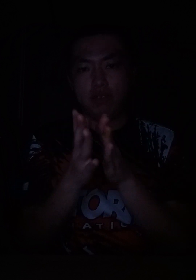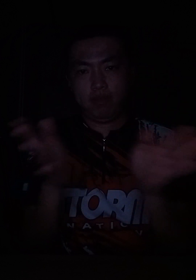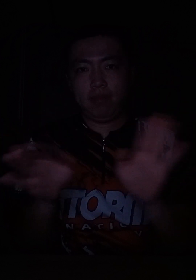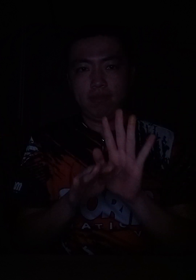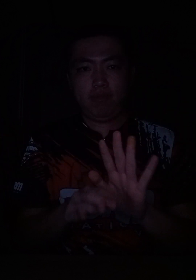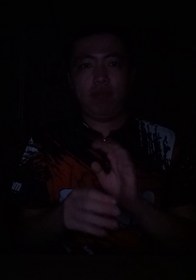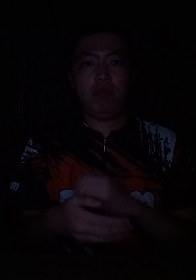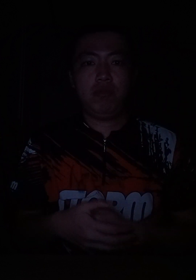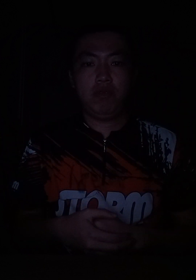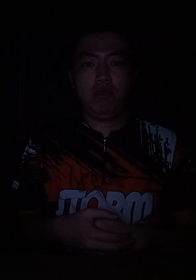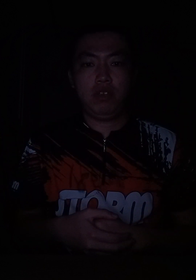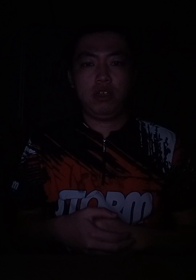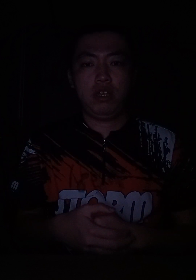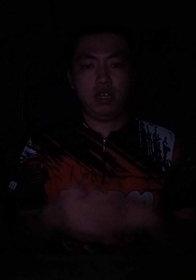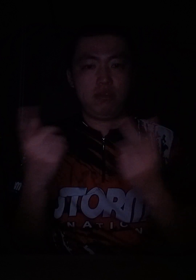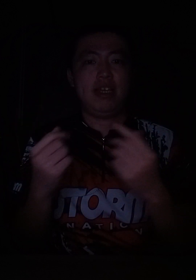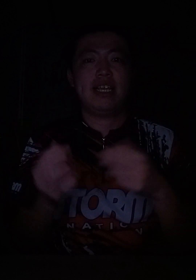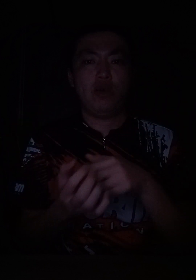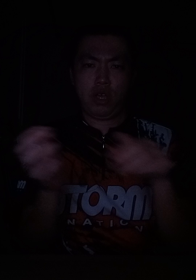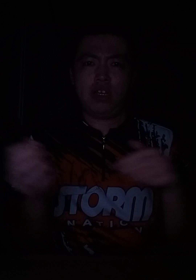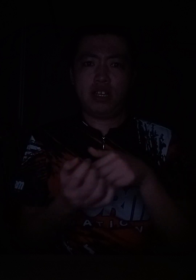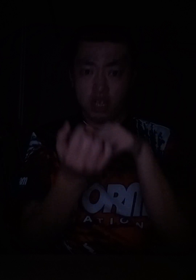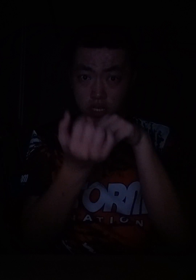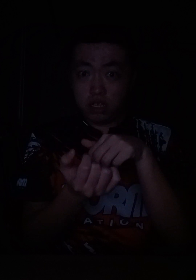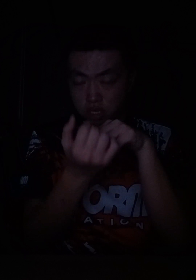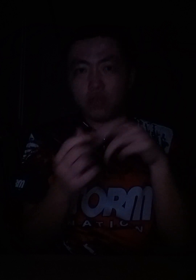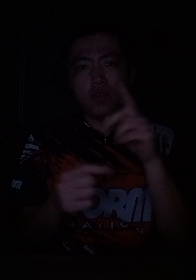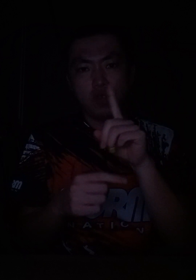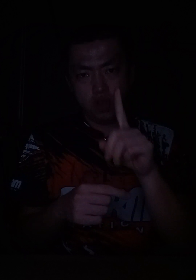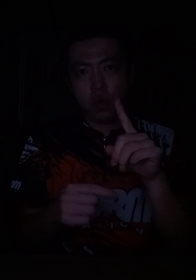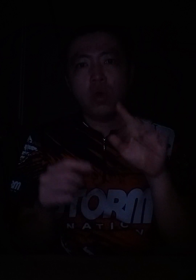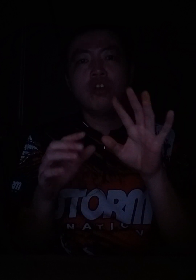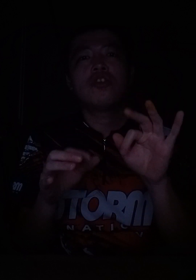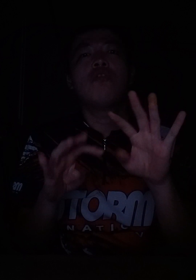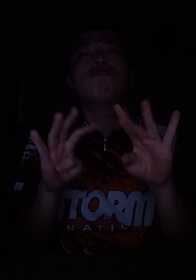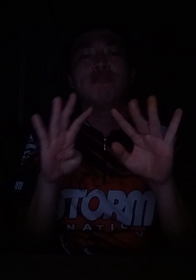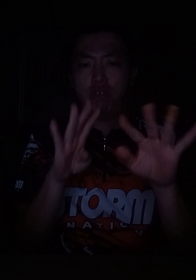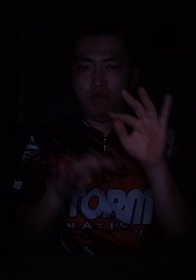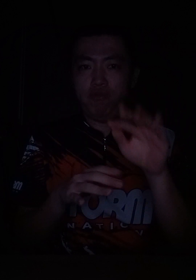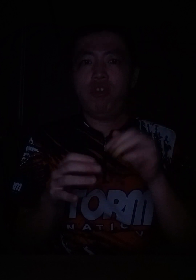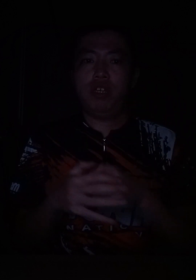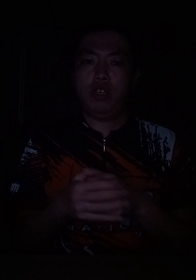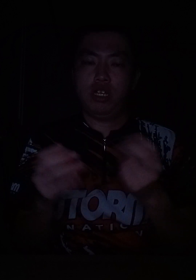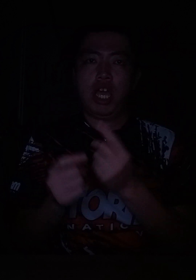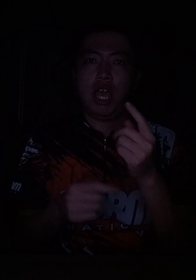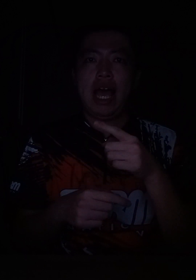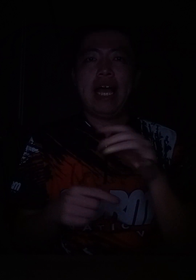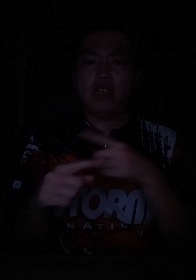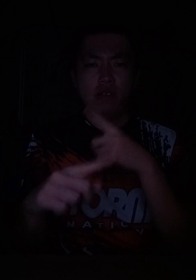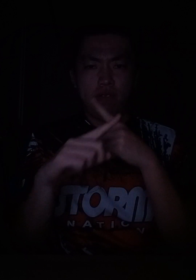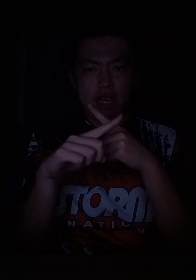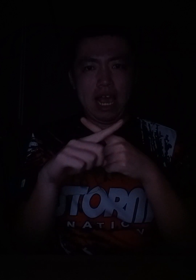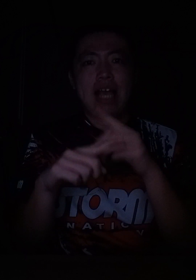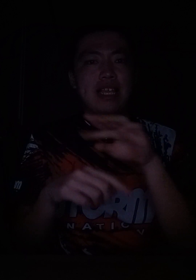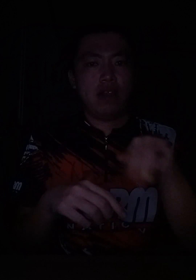만들어졌습니다. 그런데 이번에 사고가 난 승강기는 1년 차이로 1999년에 설치돼 안전장비를 안 달아도